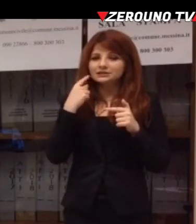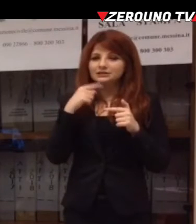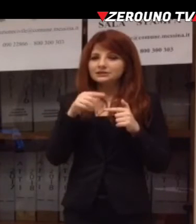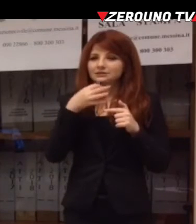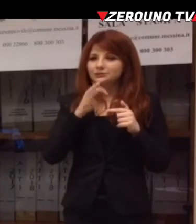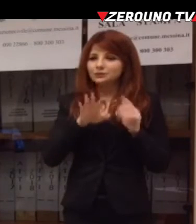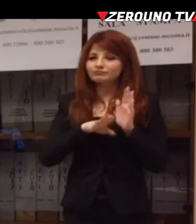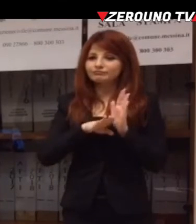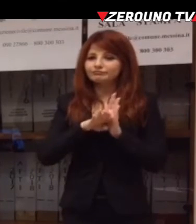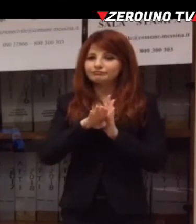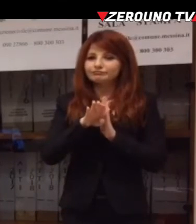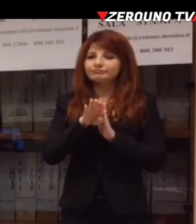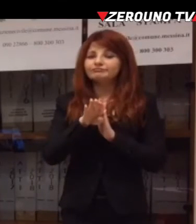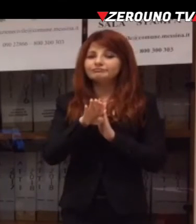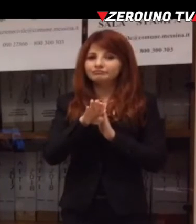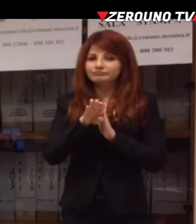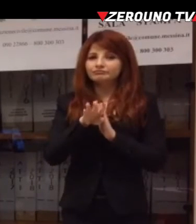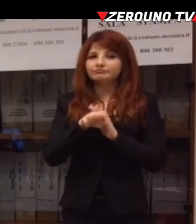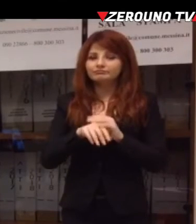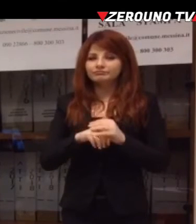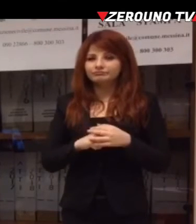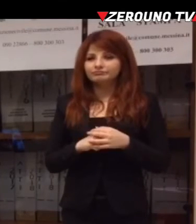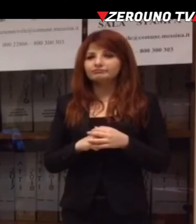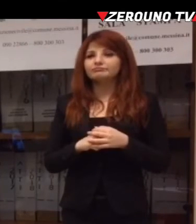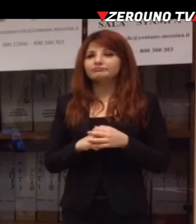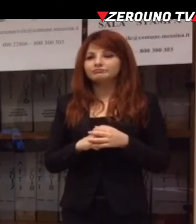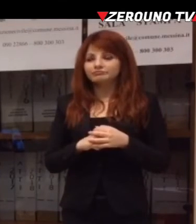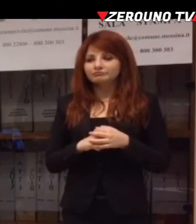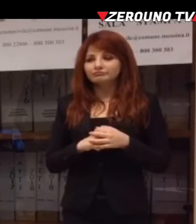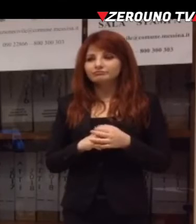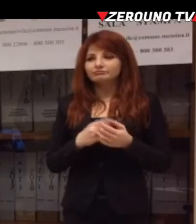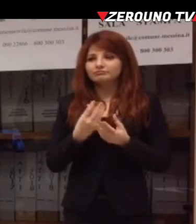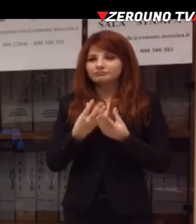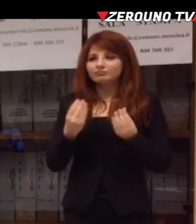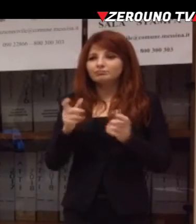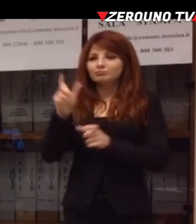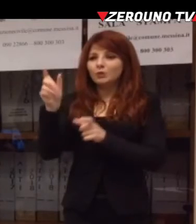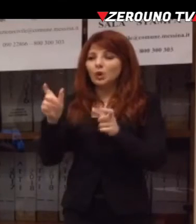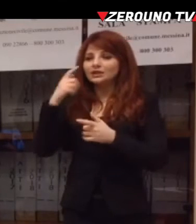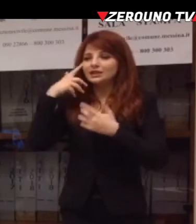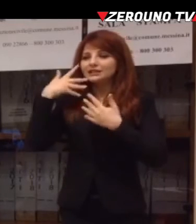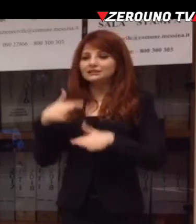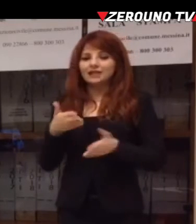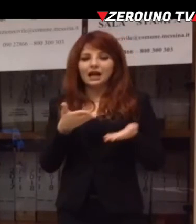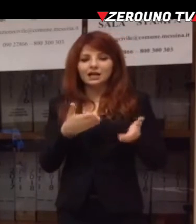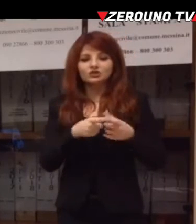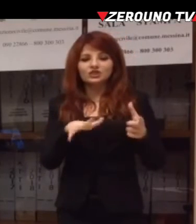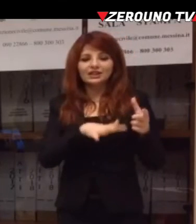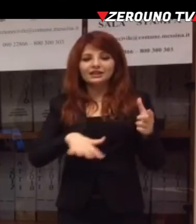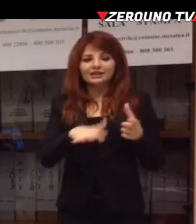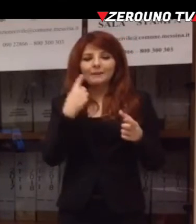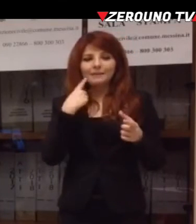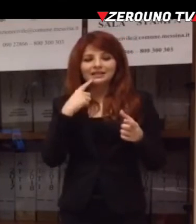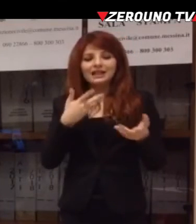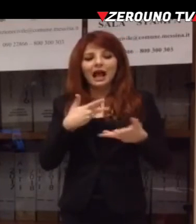di tutto è riuscita ad acquisire anche con un sano protagonismo